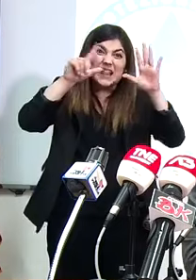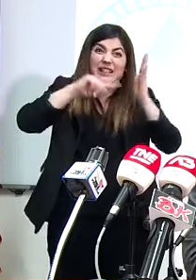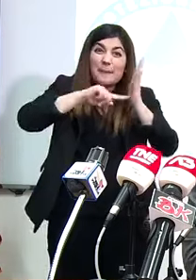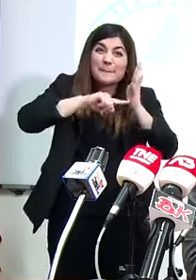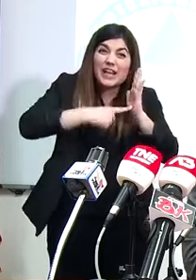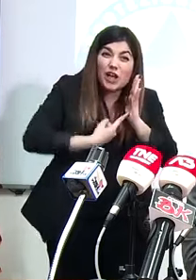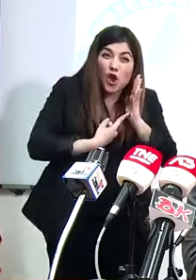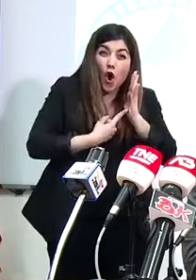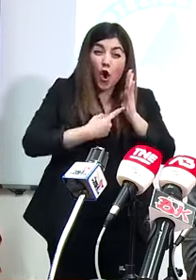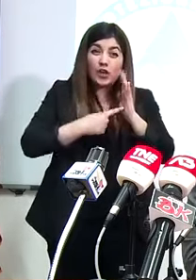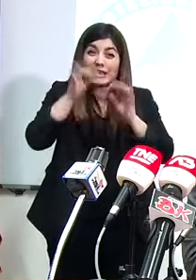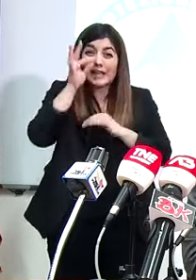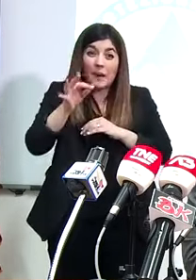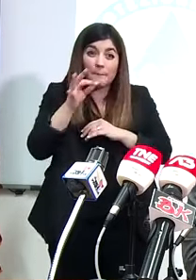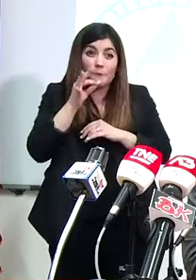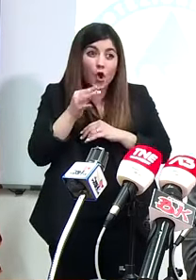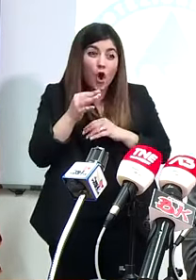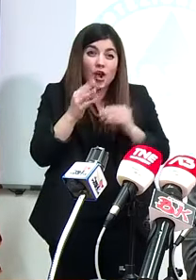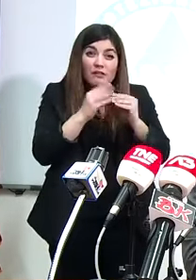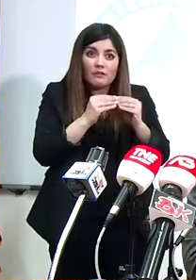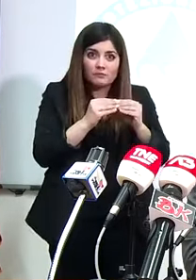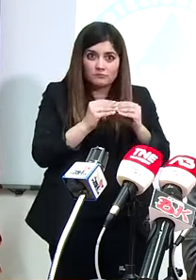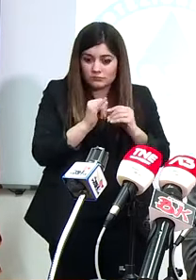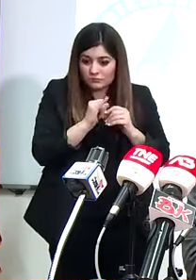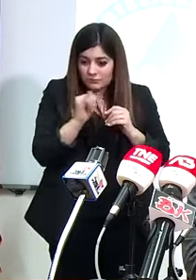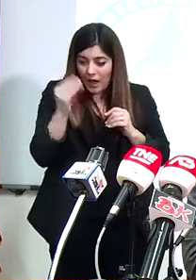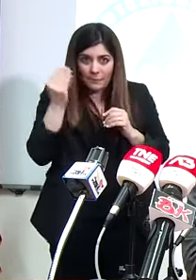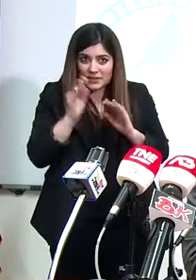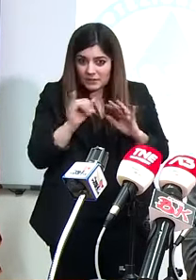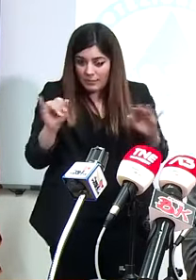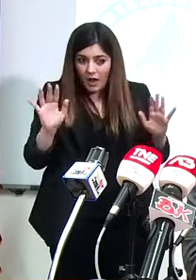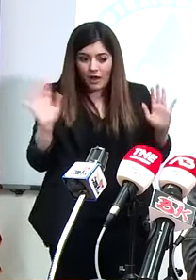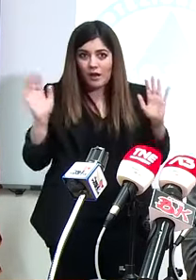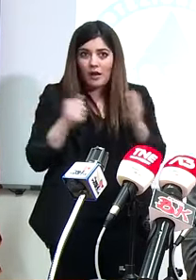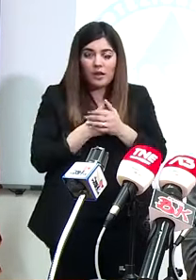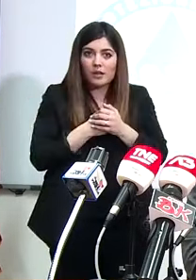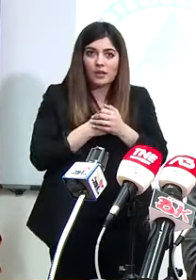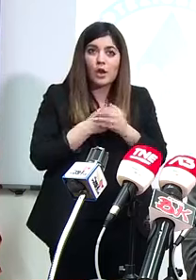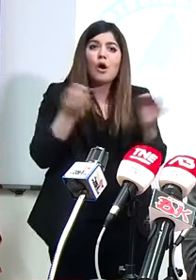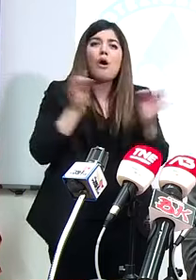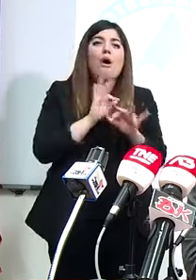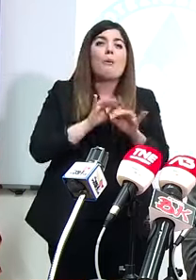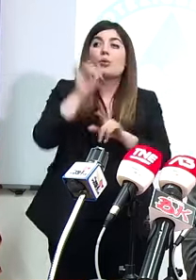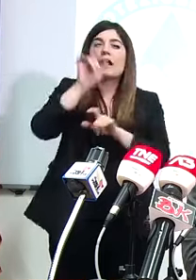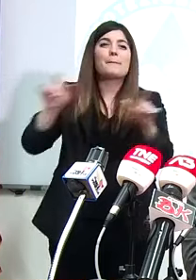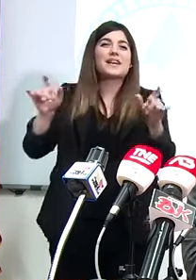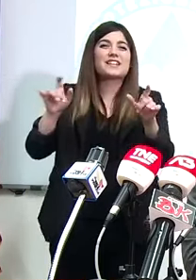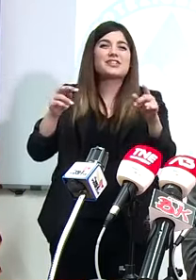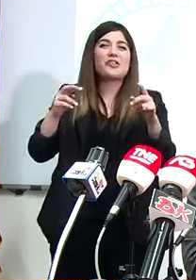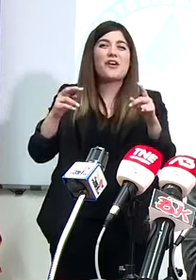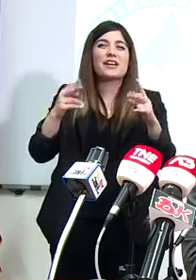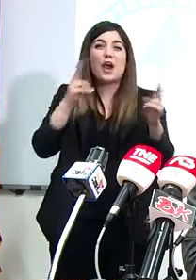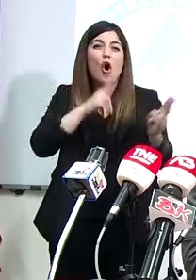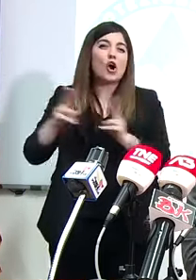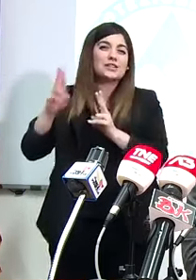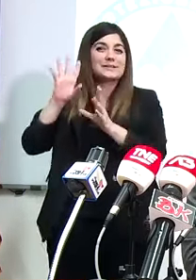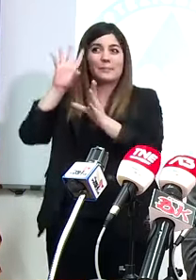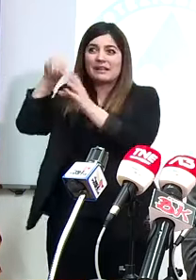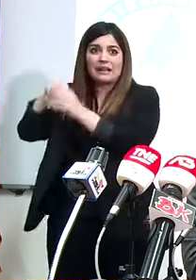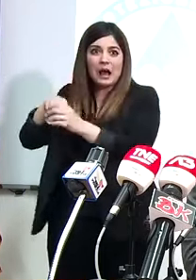di avere 3.400 ricoverati in ospedale che vivevano la difficoltà di una persona che sta affogando